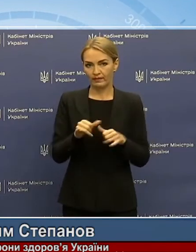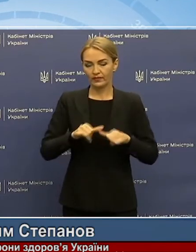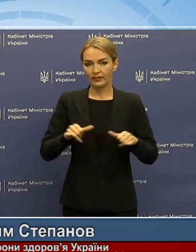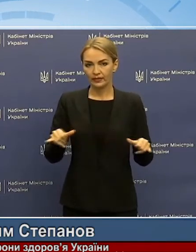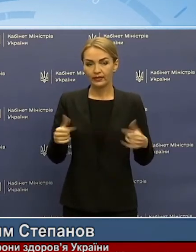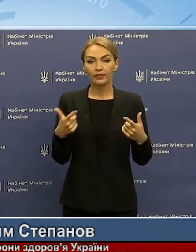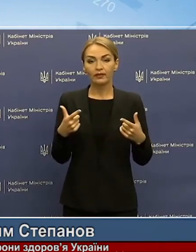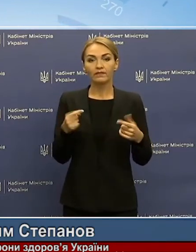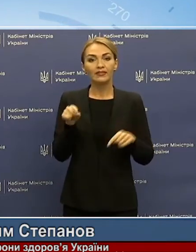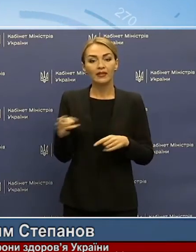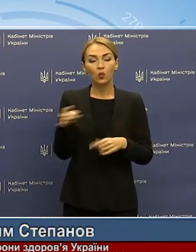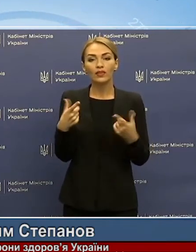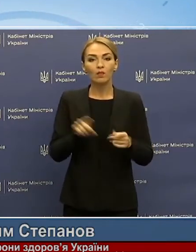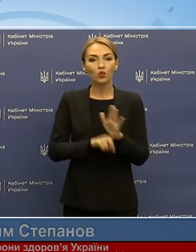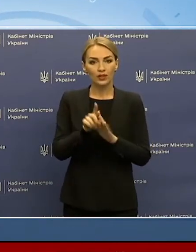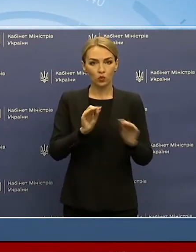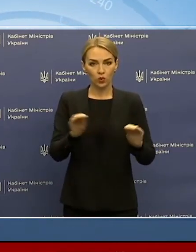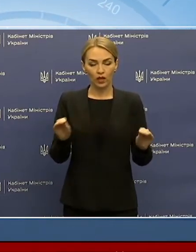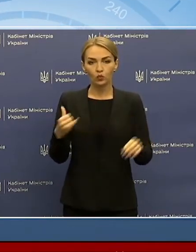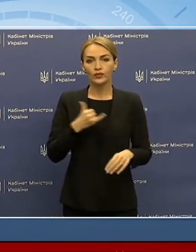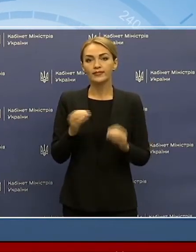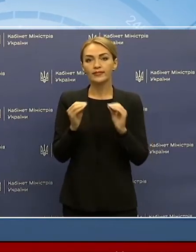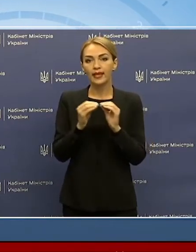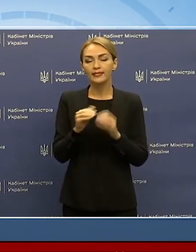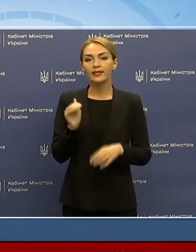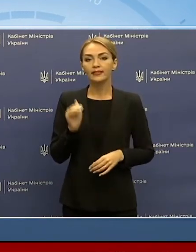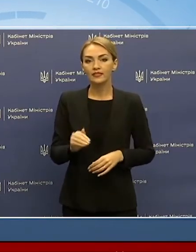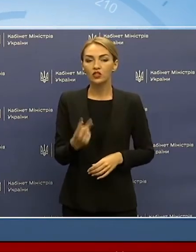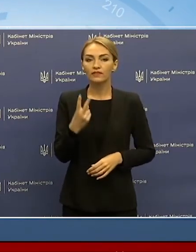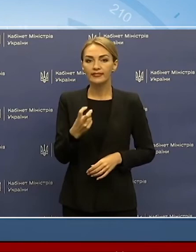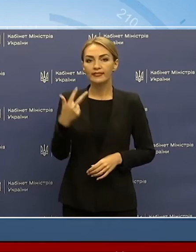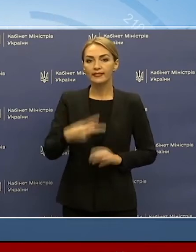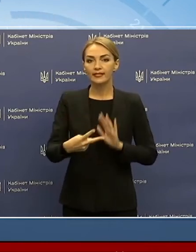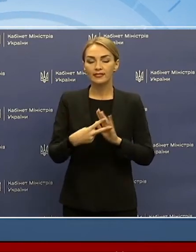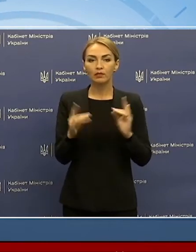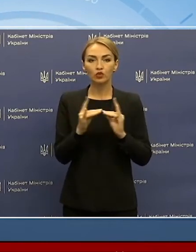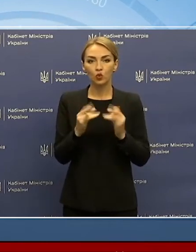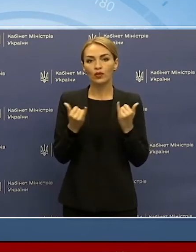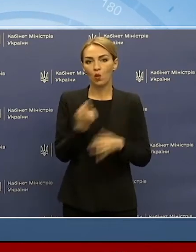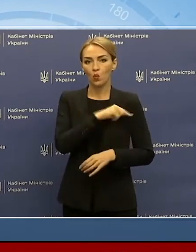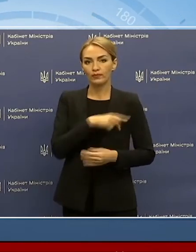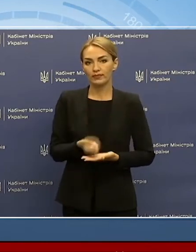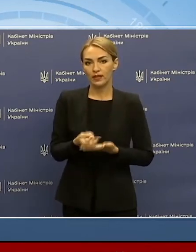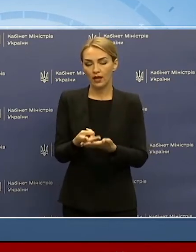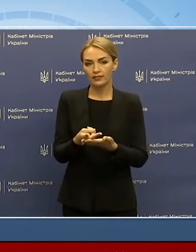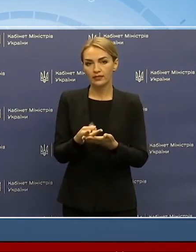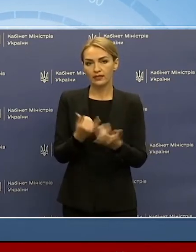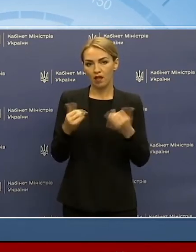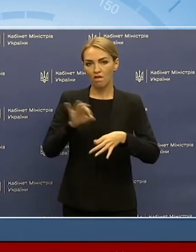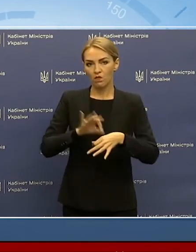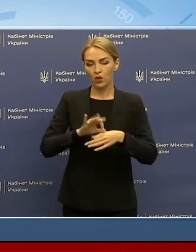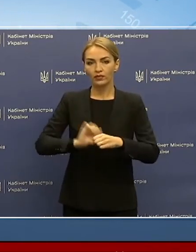розгортати. В нас визначено 10237 ліжок для госпіталізації на хворих